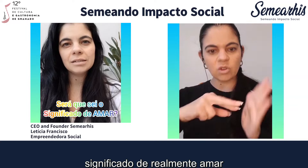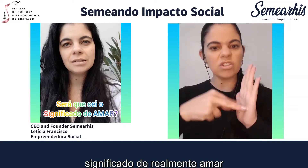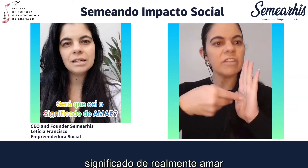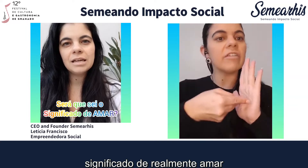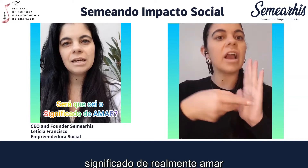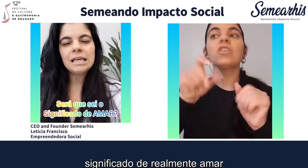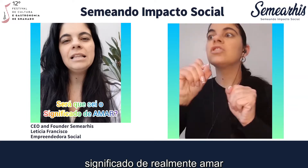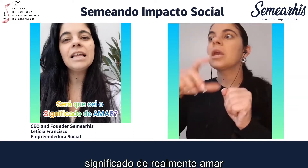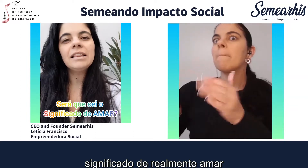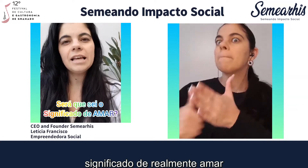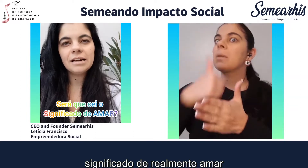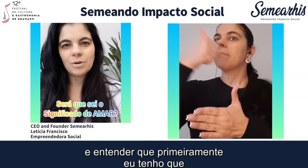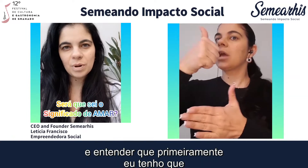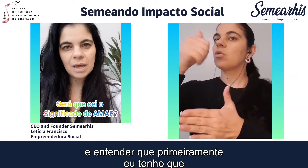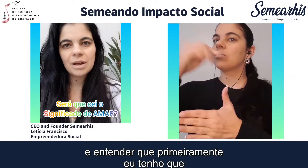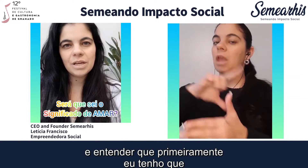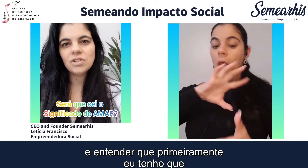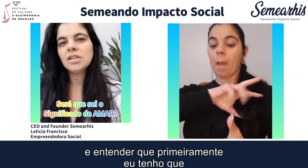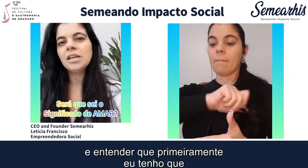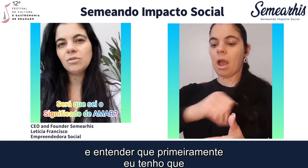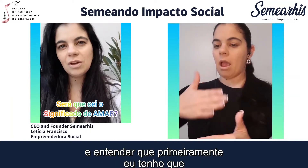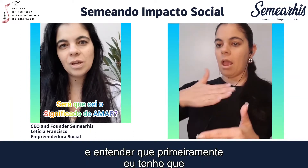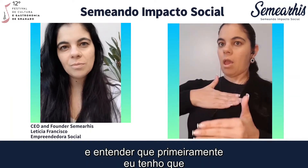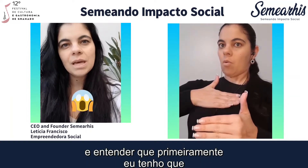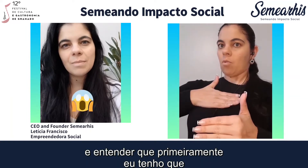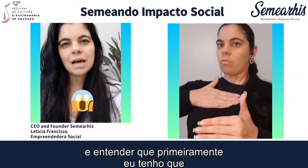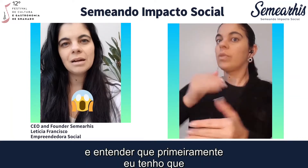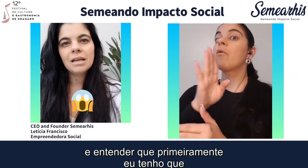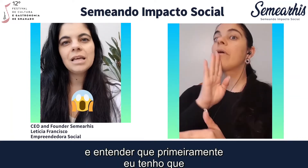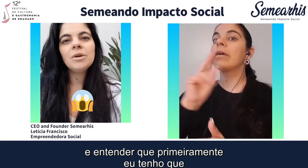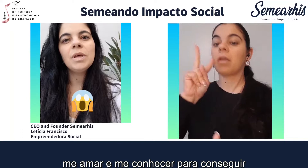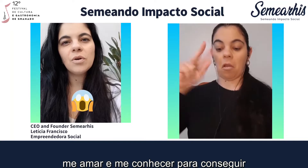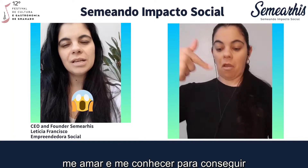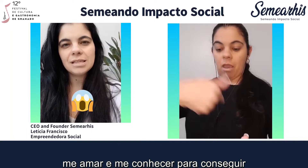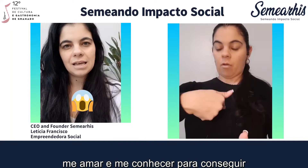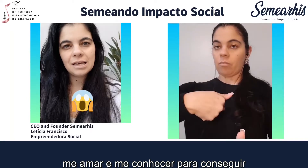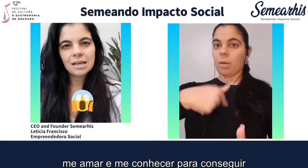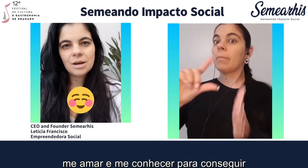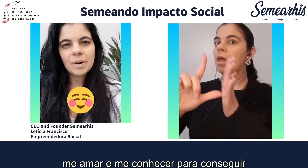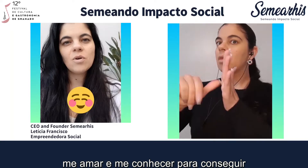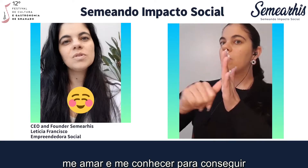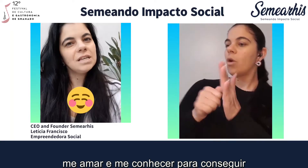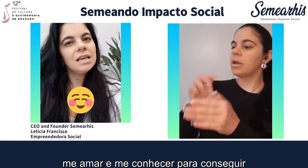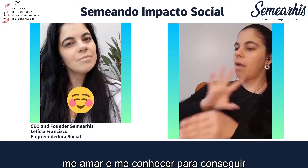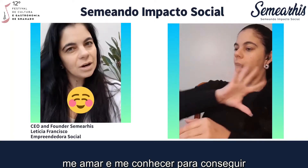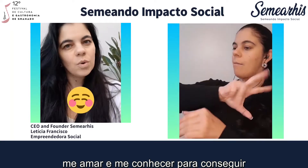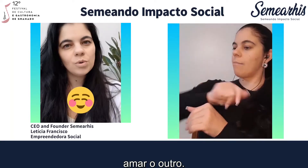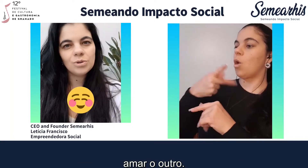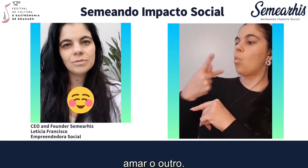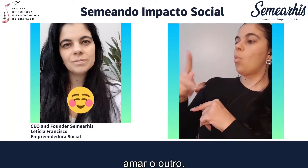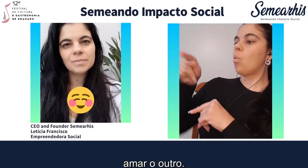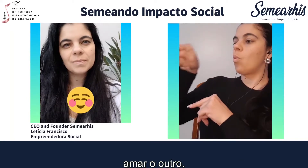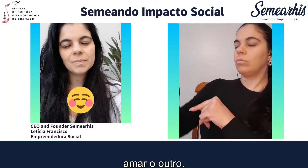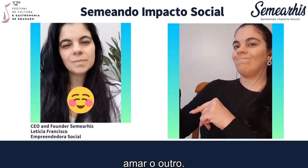amar e entender que primeiramente eu tenho que me amar e me conhecer para conseguir amar o